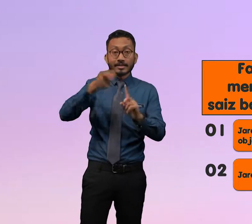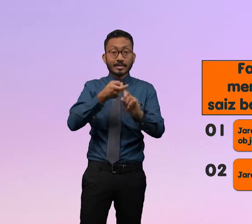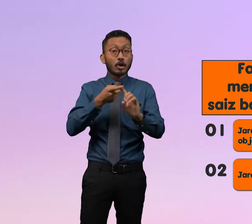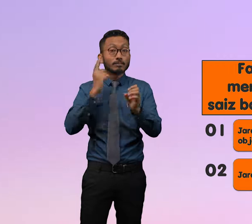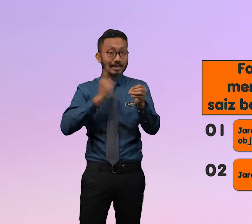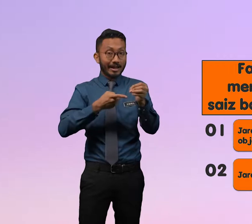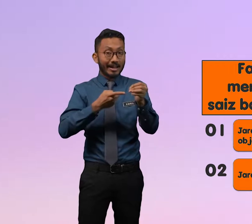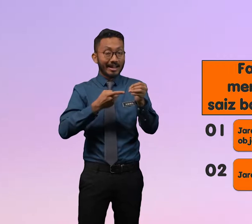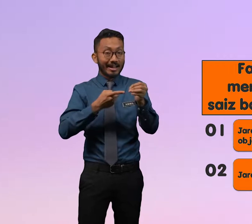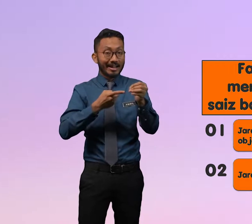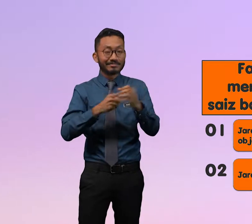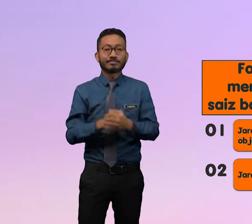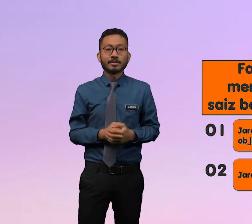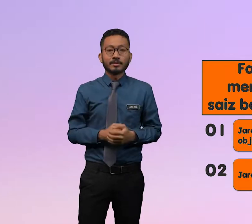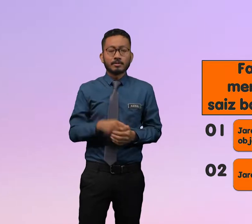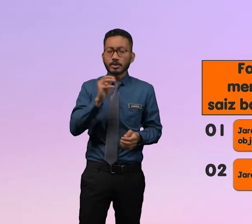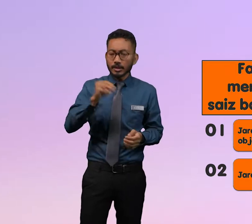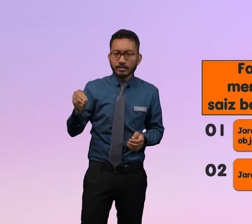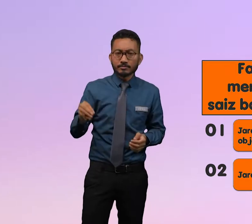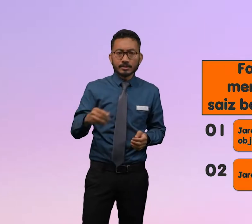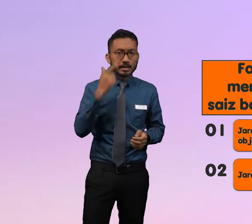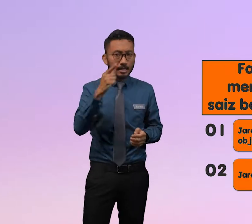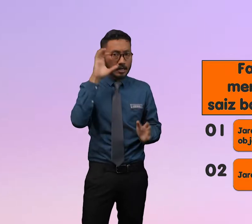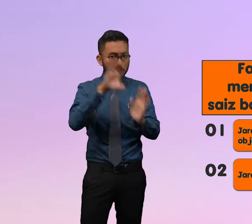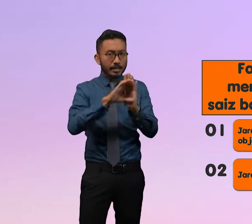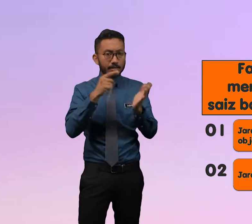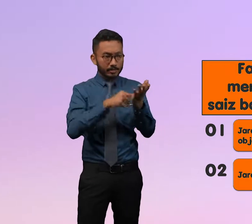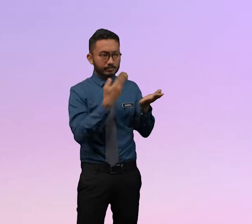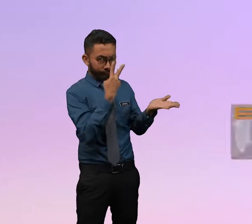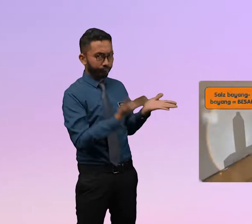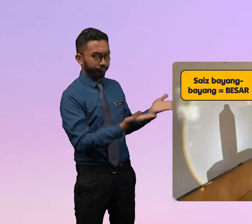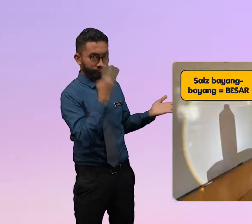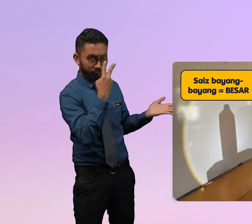dari objek. Mula-mula lihat gambar ini.